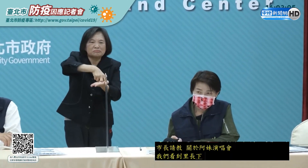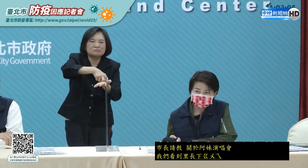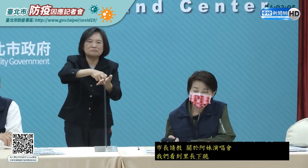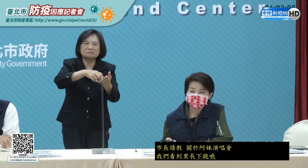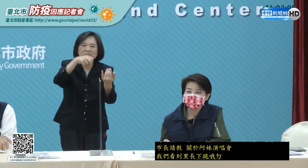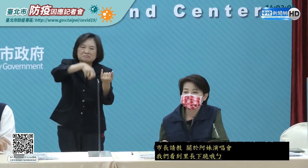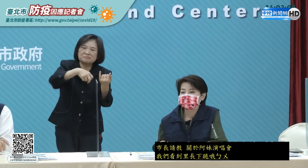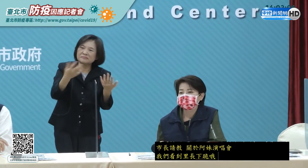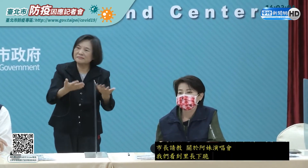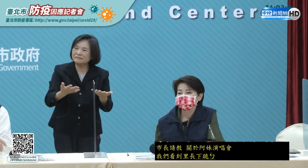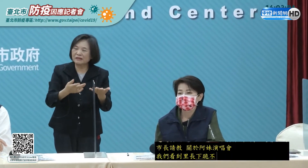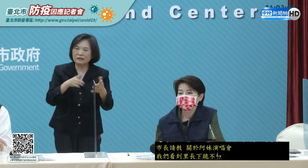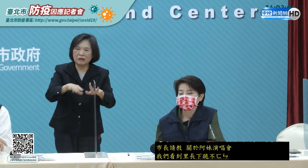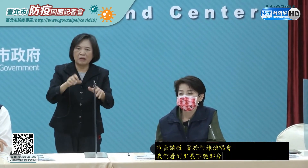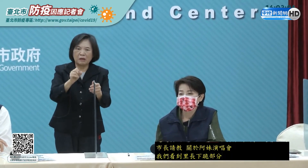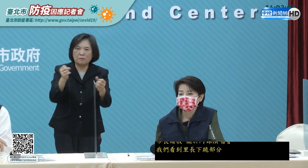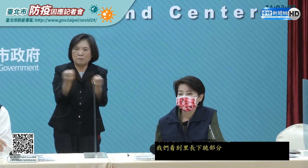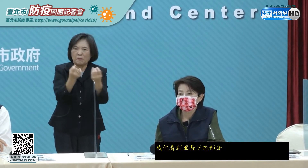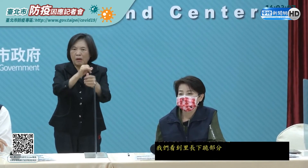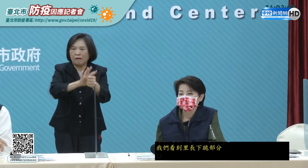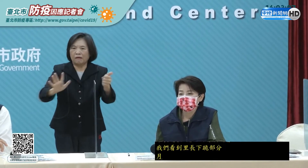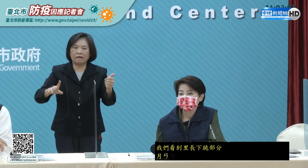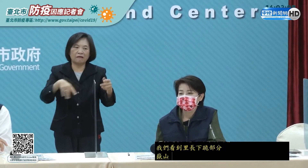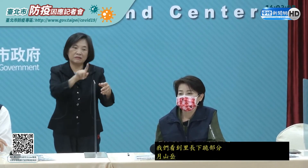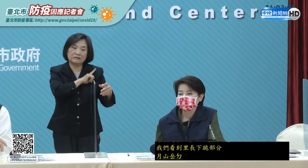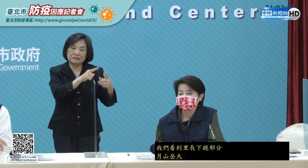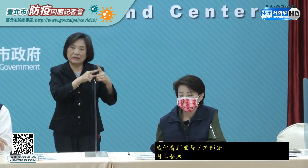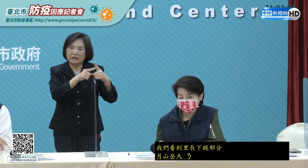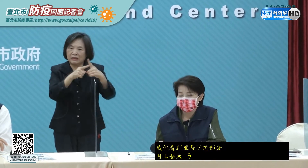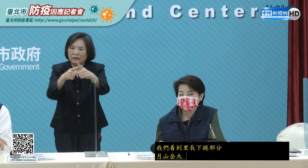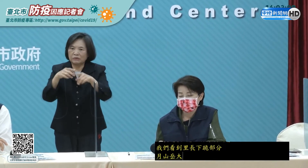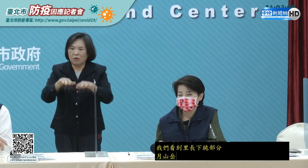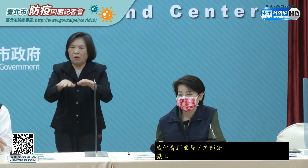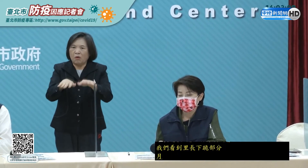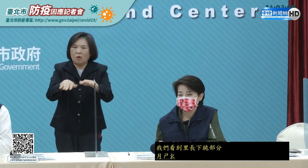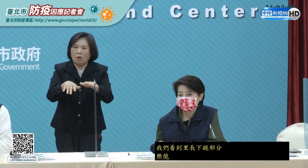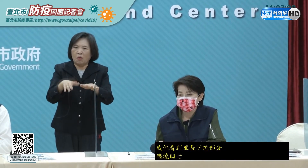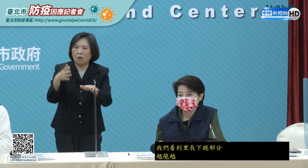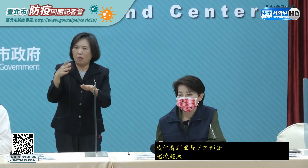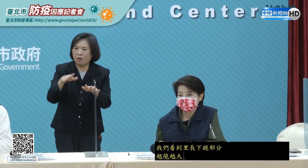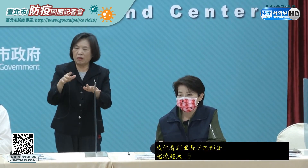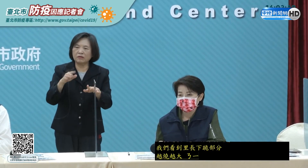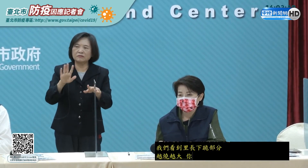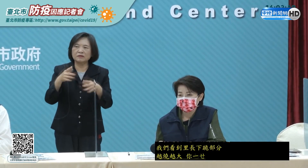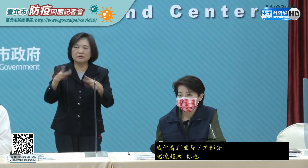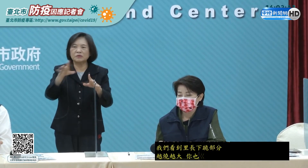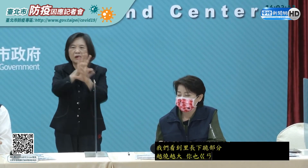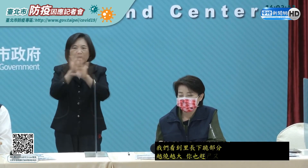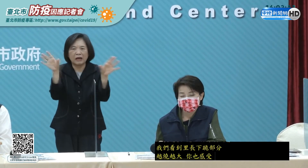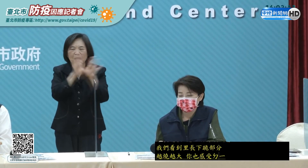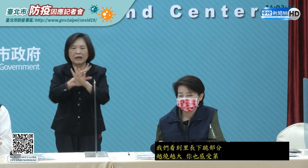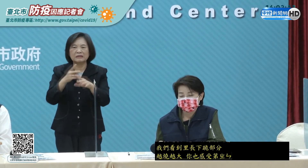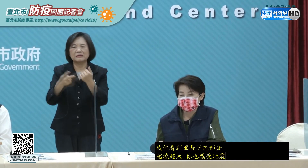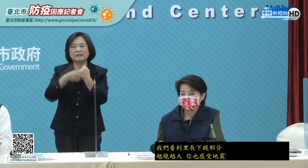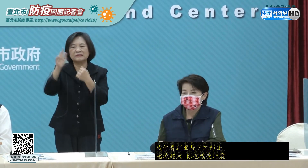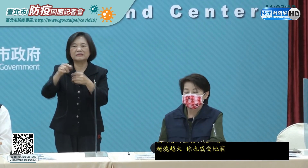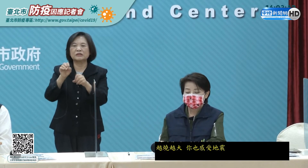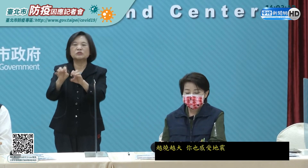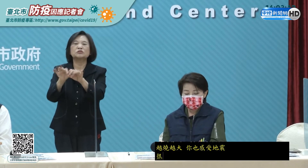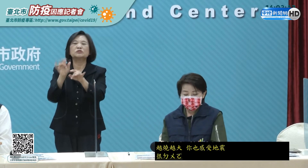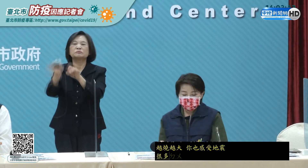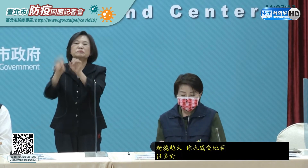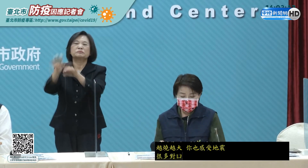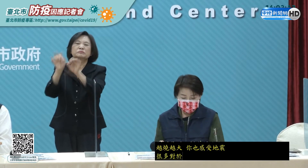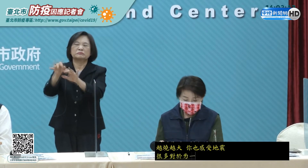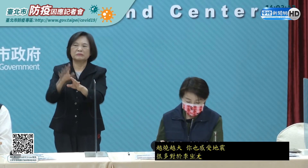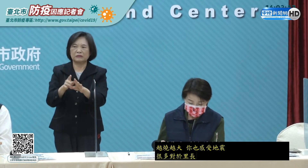分，可是这事情越烧越大，因为包括你自己也去感受过那个地震，但是现在很多歌迷都灌爆这里长的一些那个